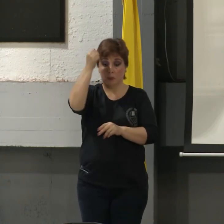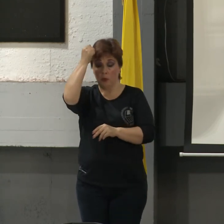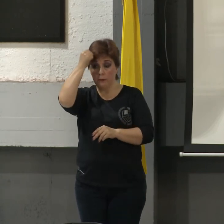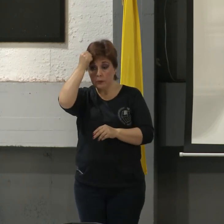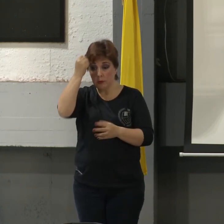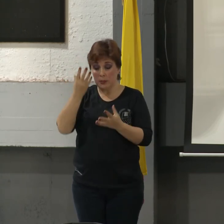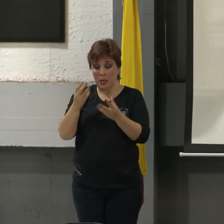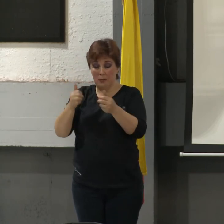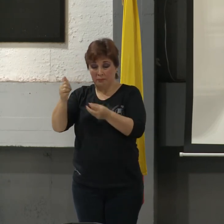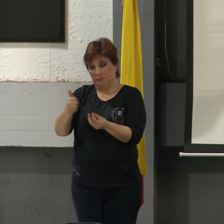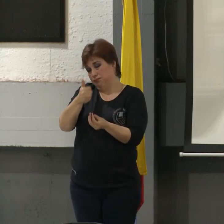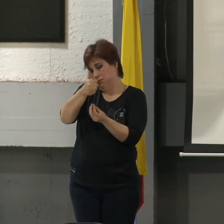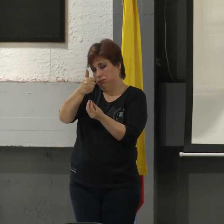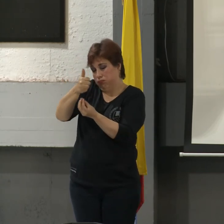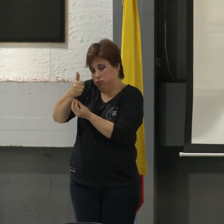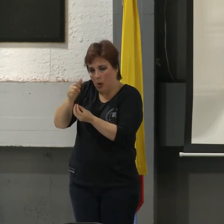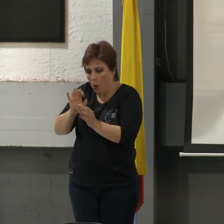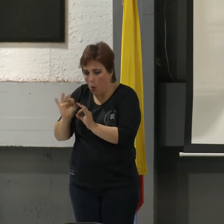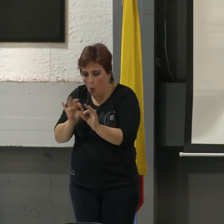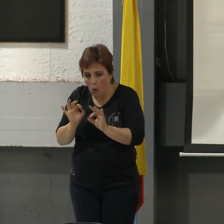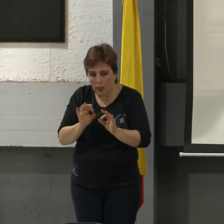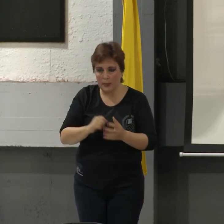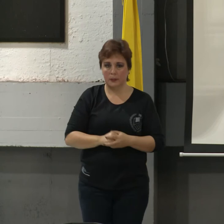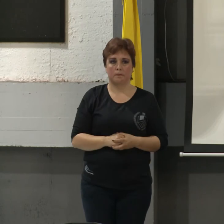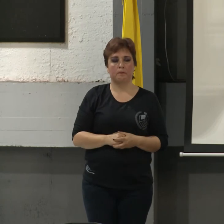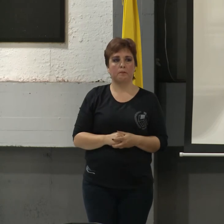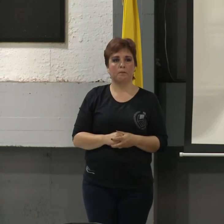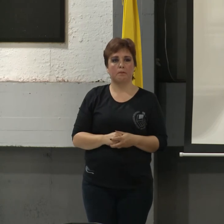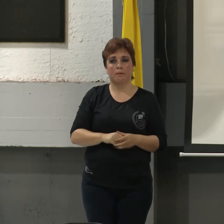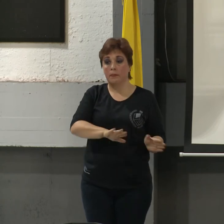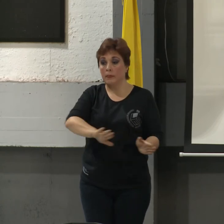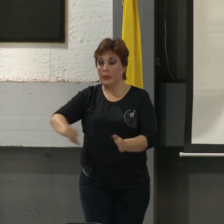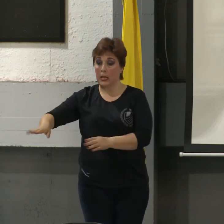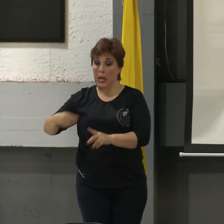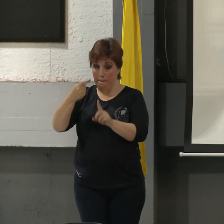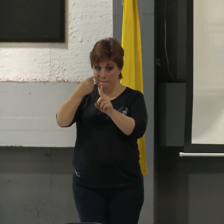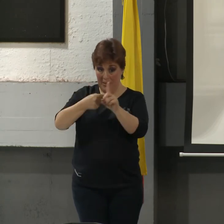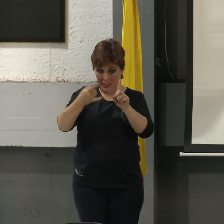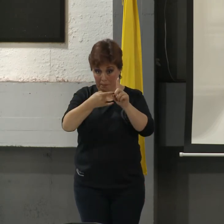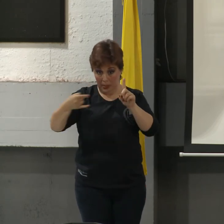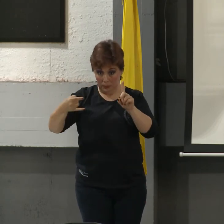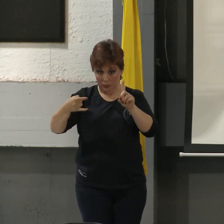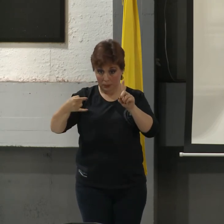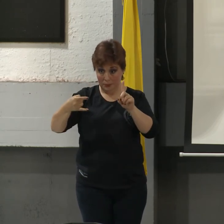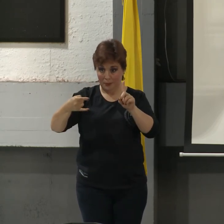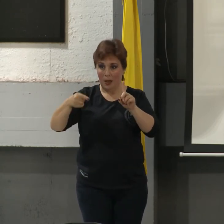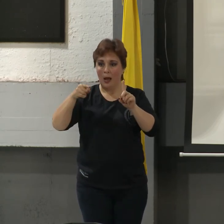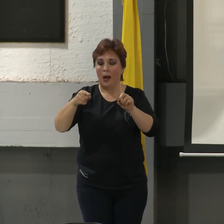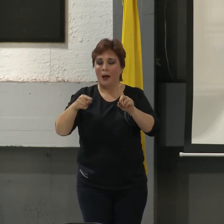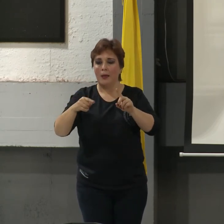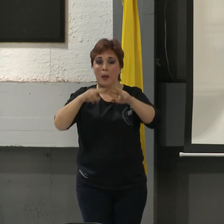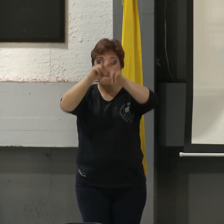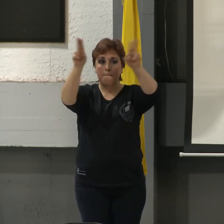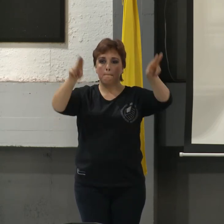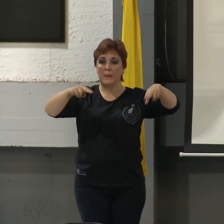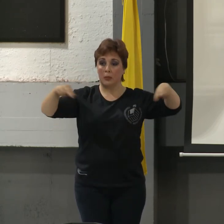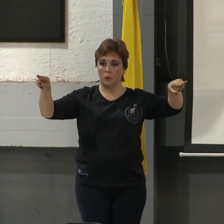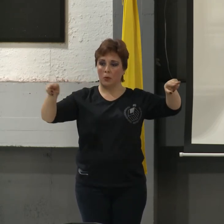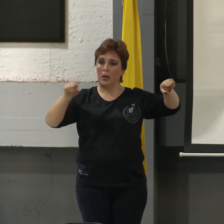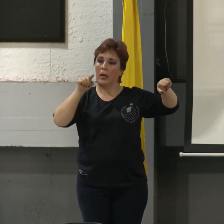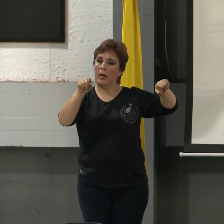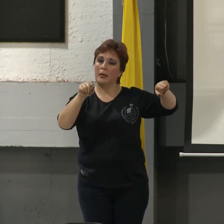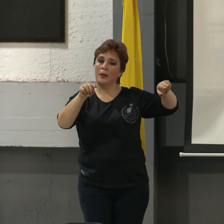coordinadores de semestre se lanzará en el mes de marzo la primera edición digital del magazine lee la ley